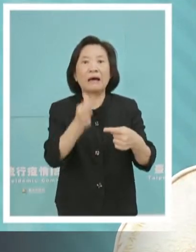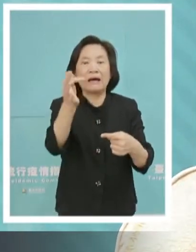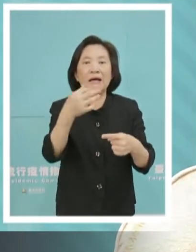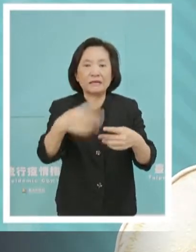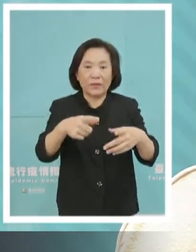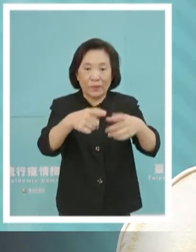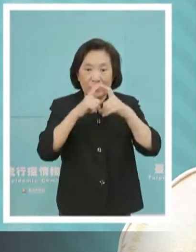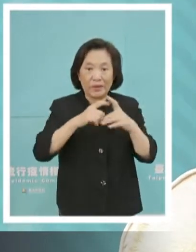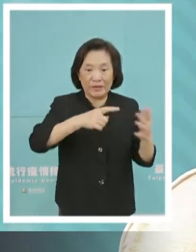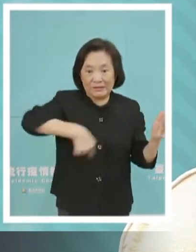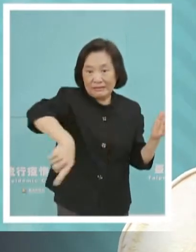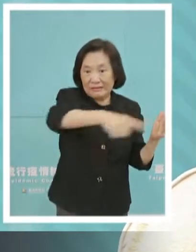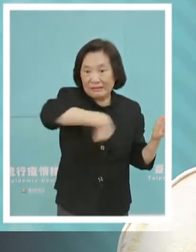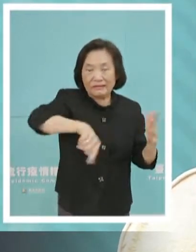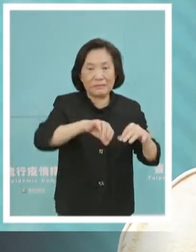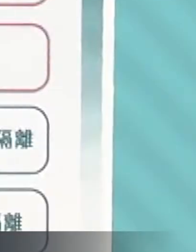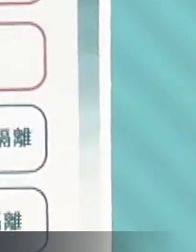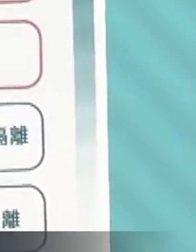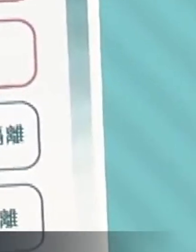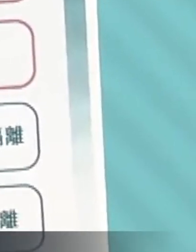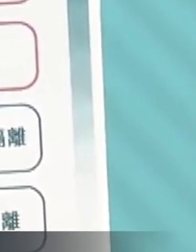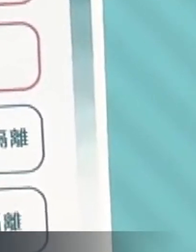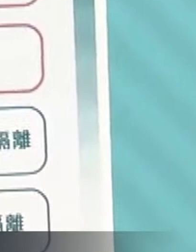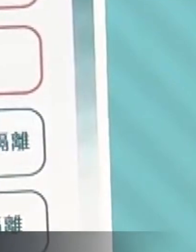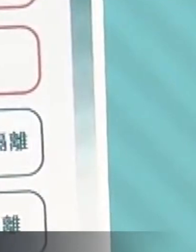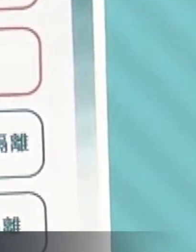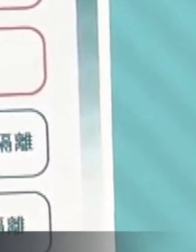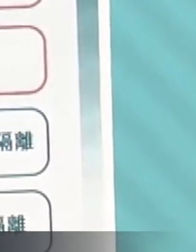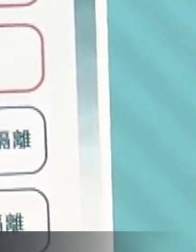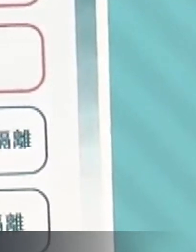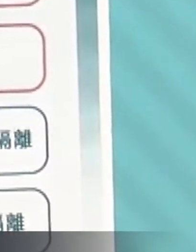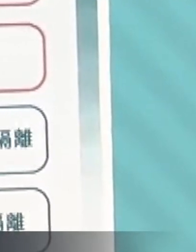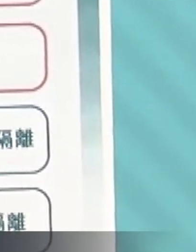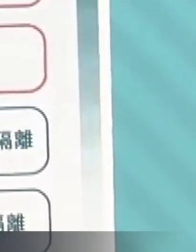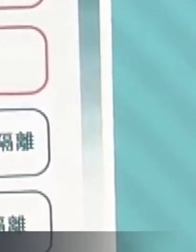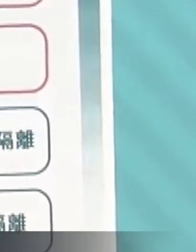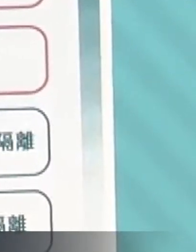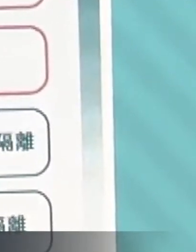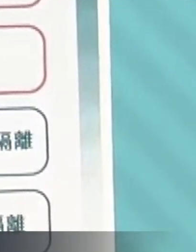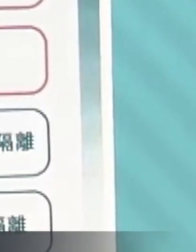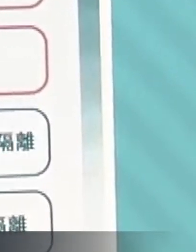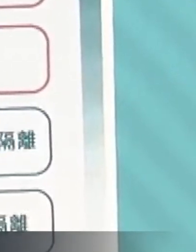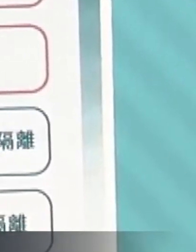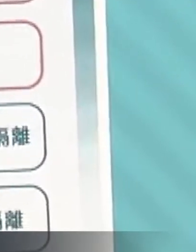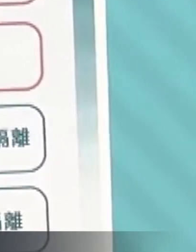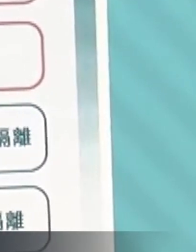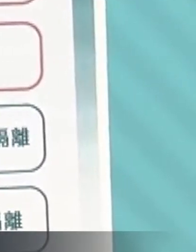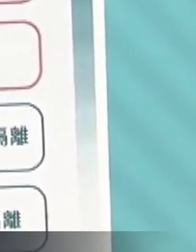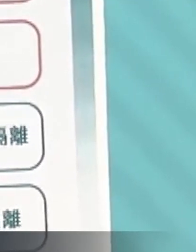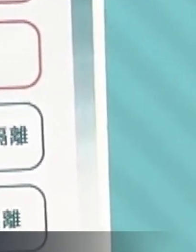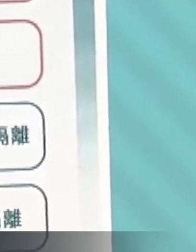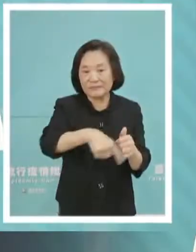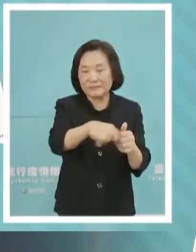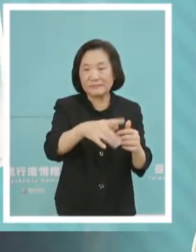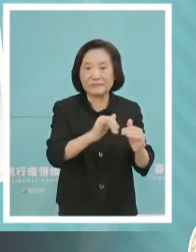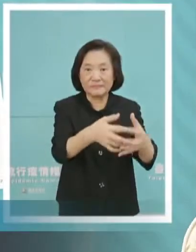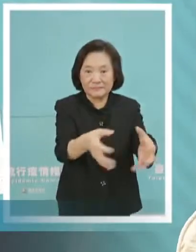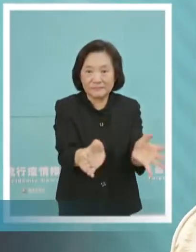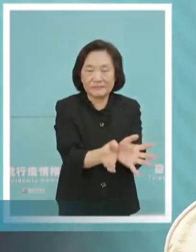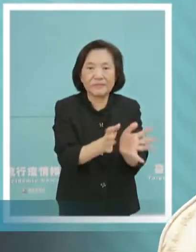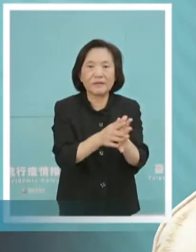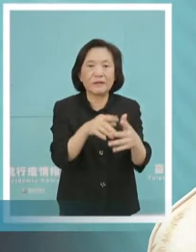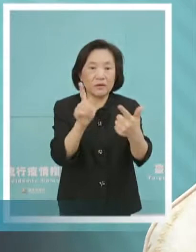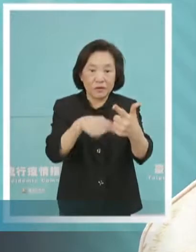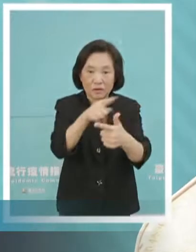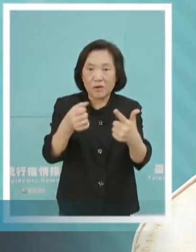例是士林长照机构群聚感染案。机构内确诊的6人中，有5人已经打过疫苗，症状不严重。 6个人感